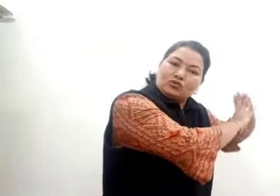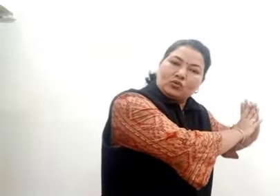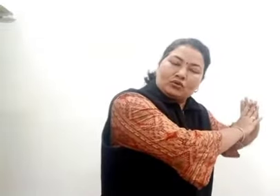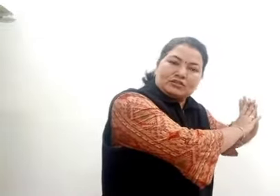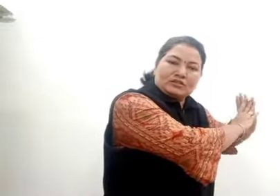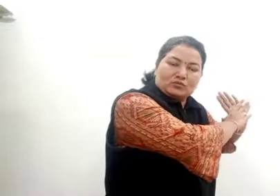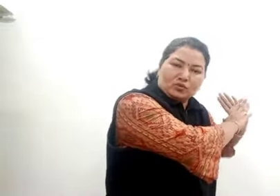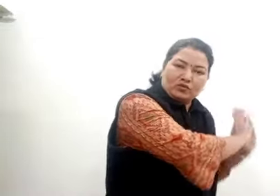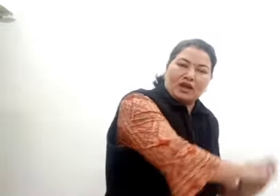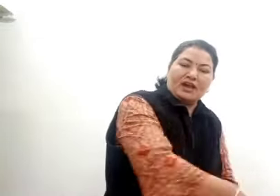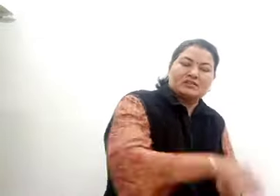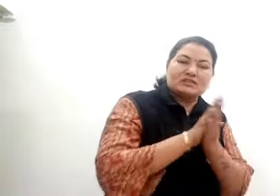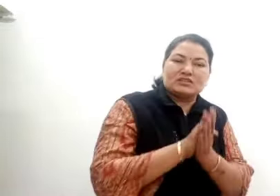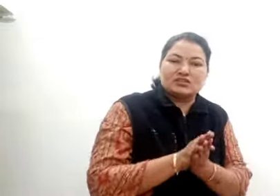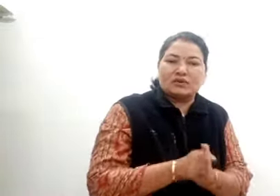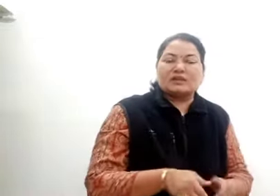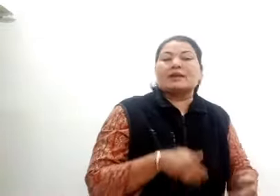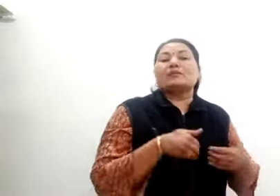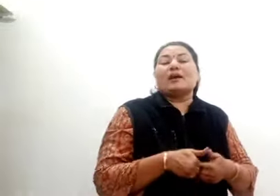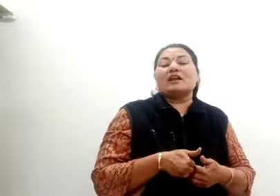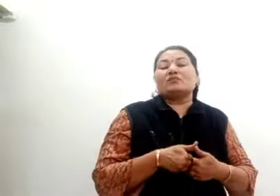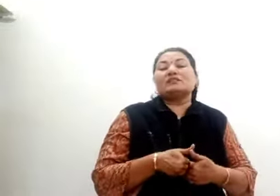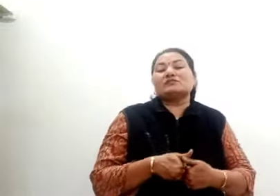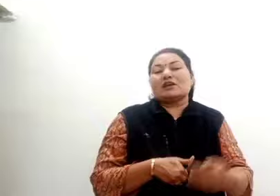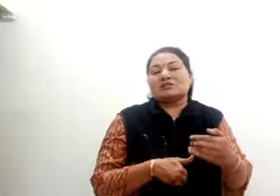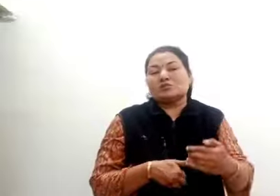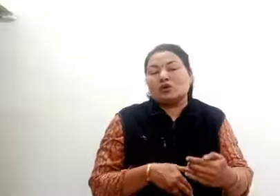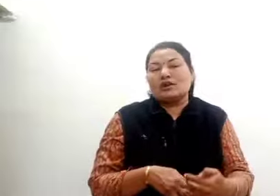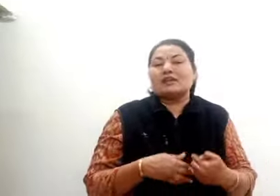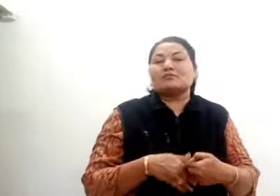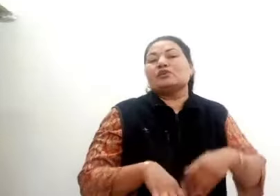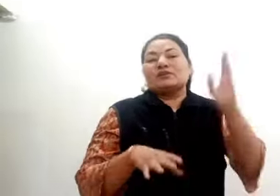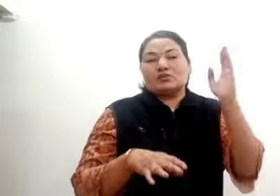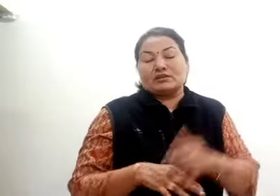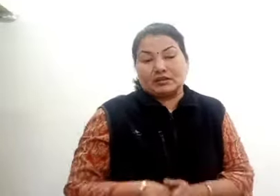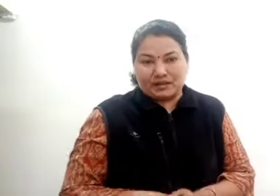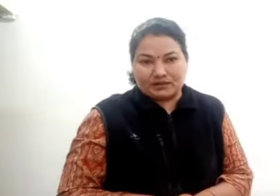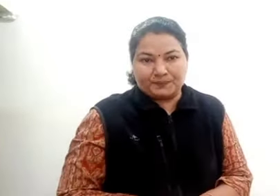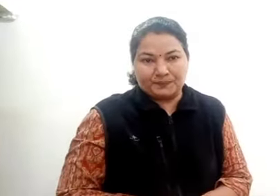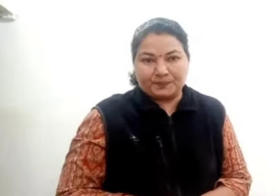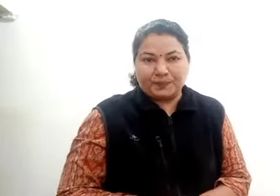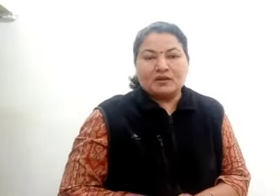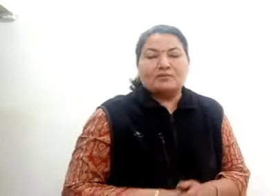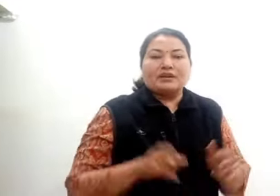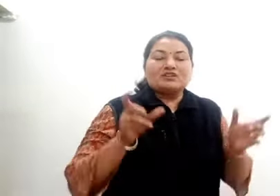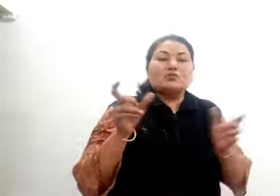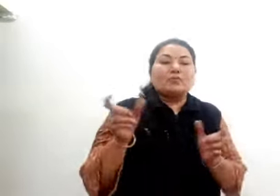you just move your hands in such a way that the bat will strike the ball and the ball will go in the air. मग ही जी मुवमेंट